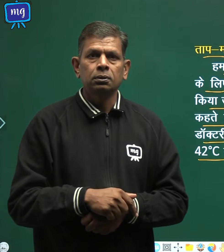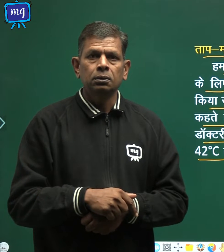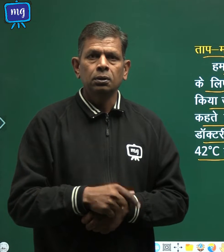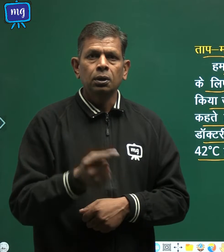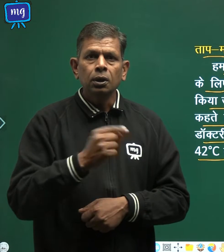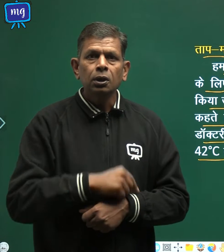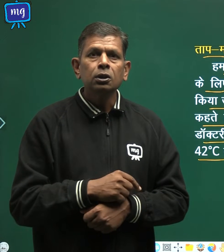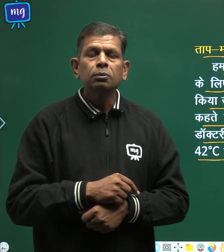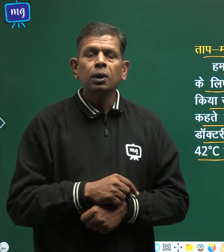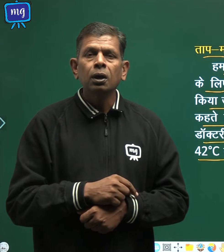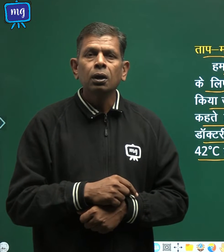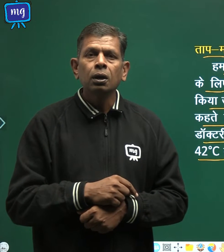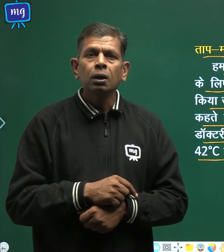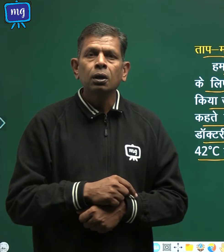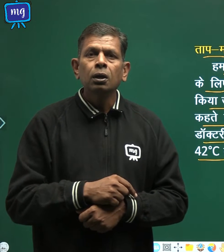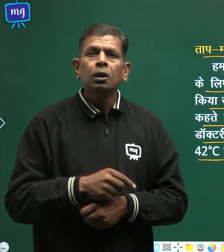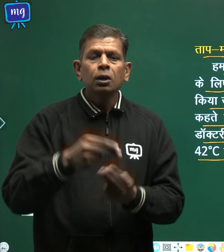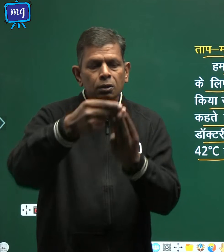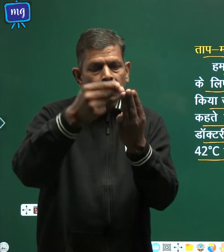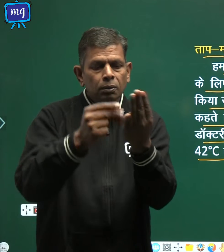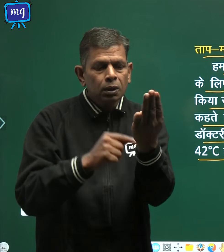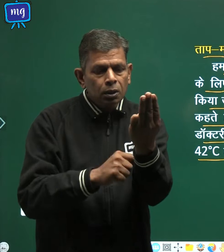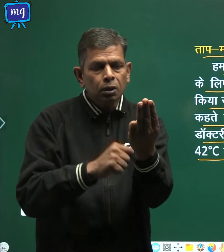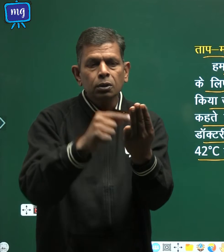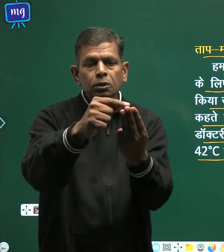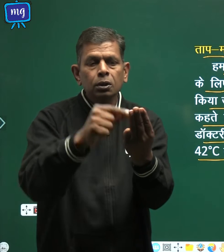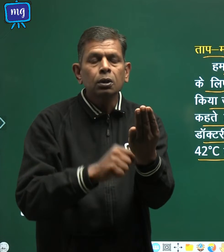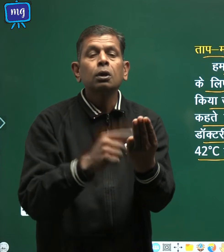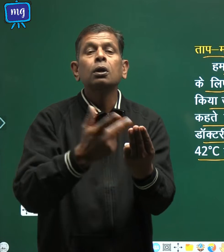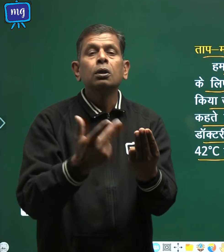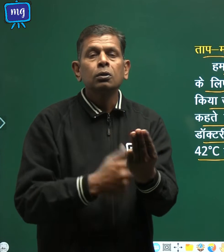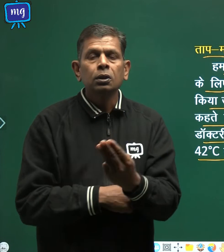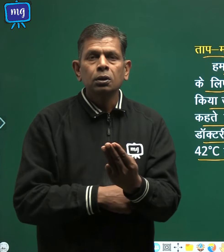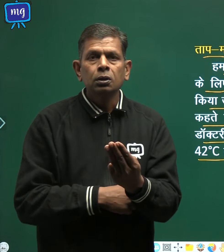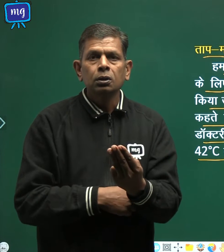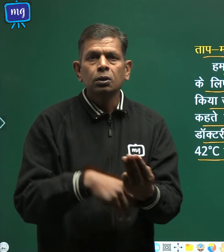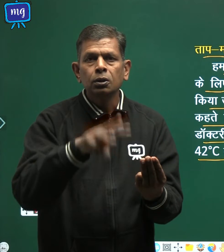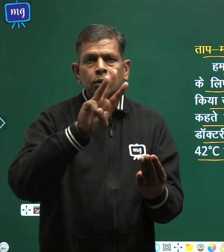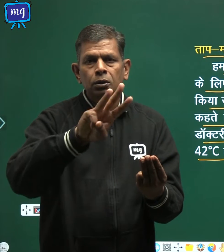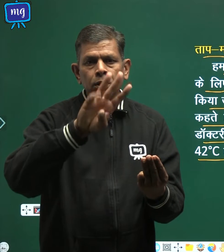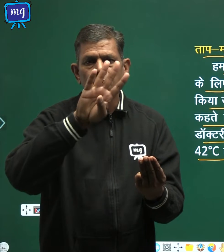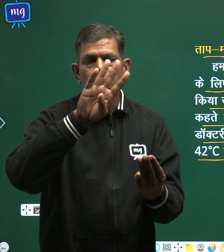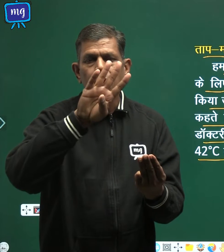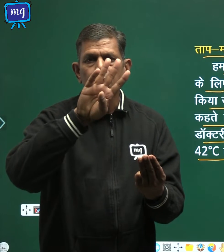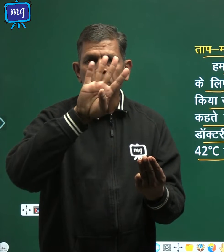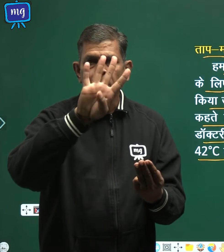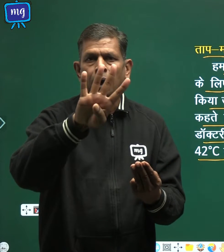और इसमें कहाँ से कहाँ तक तापमापी का परिसर होता है? ताप का 35 डिग्री सेल्सियस